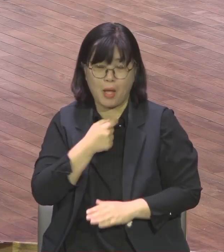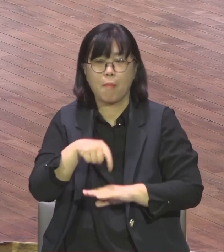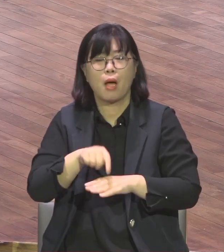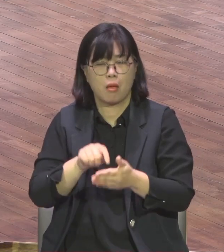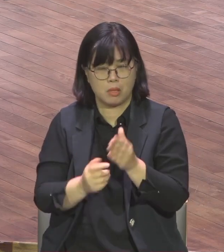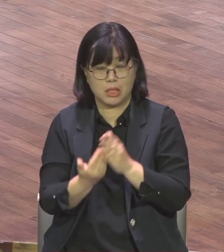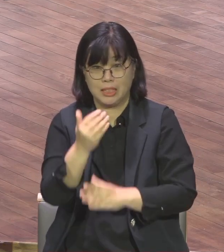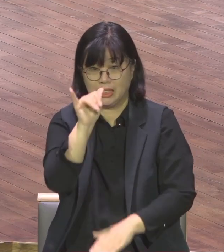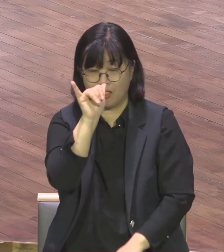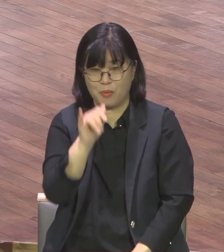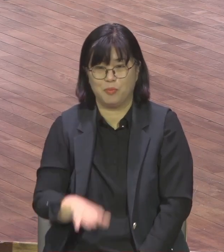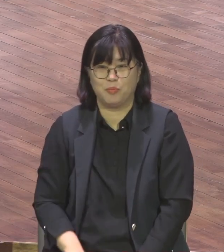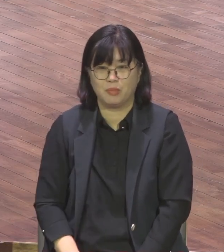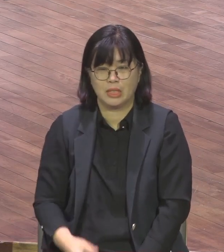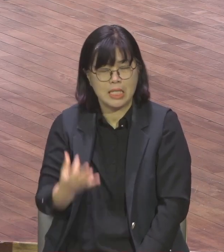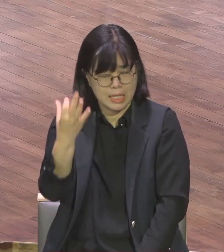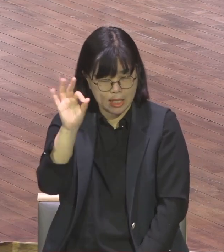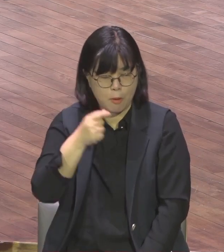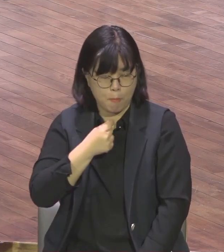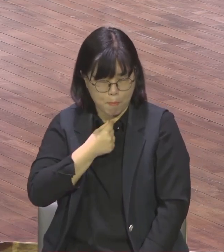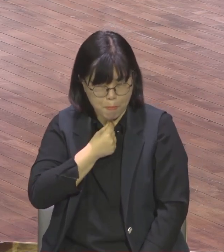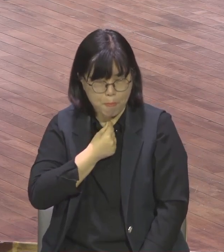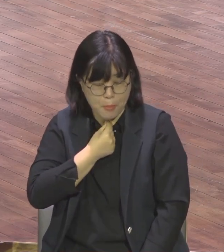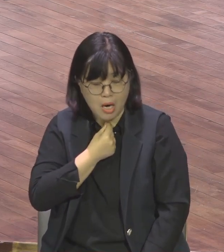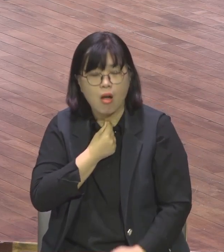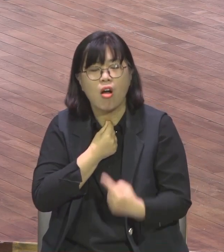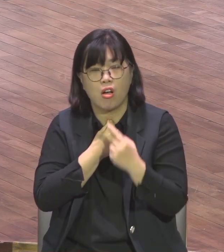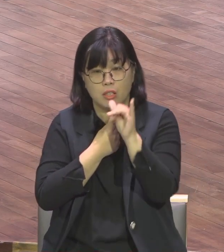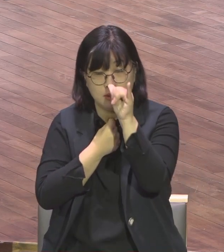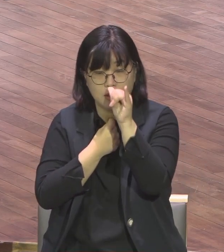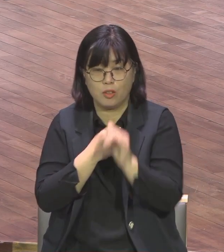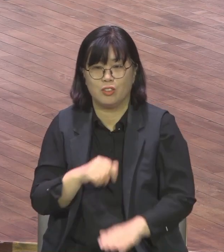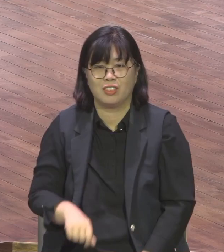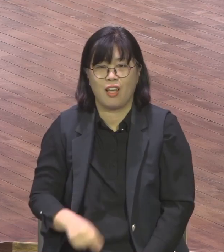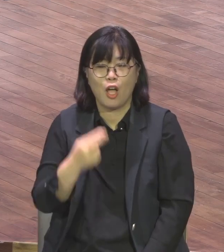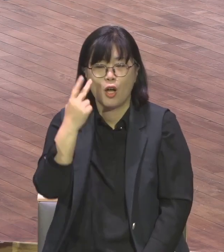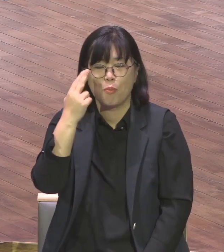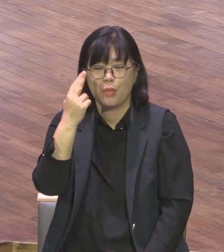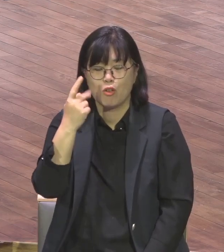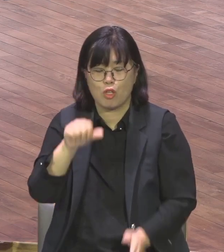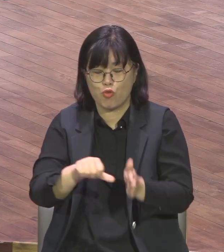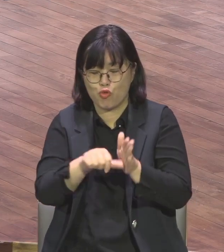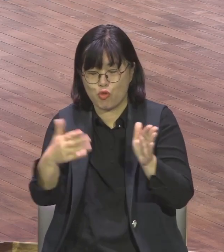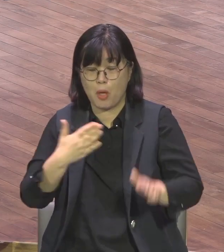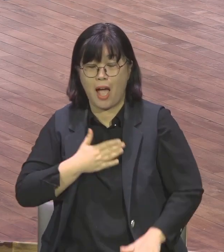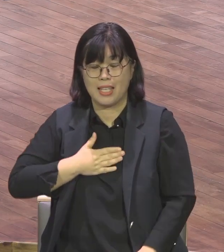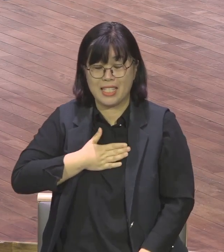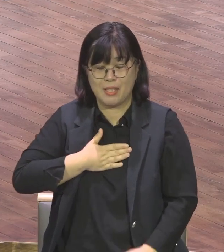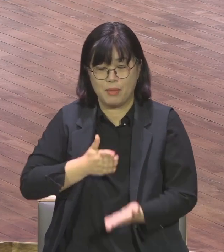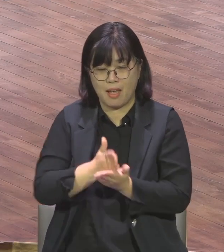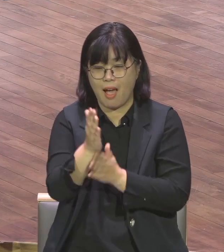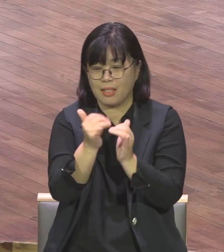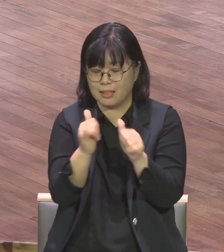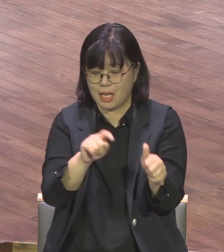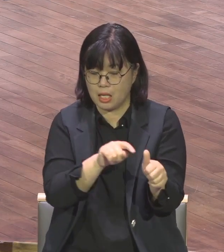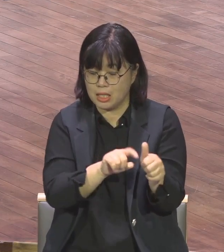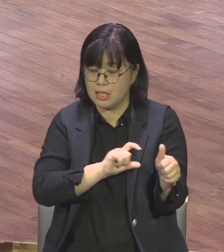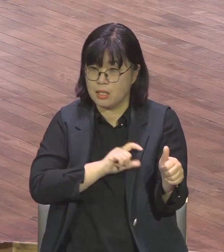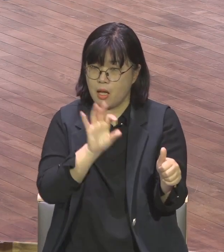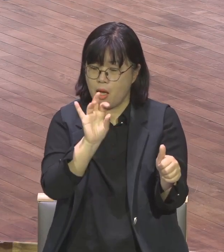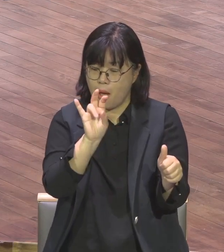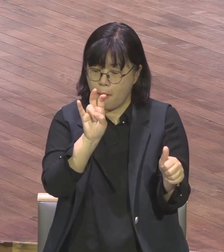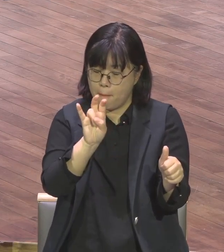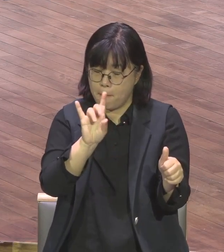줄여서 말하면 인정욕구. 미국의 유명한 심리학자 에이브람 메슬로우라는 분은